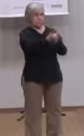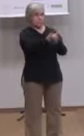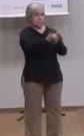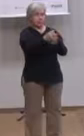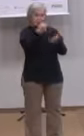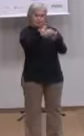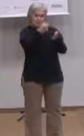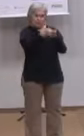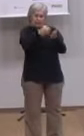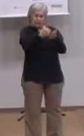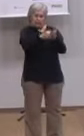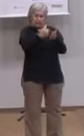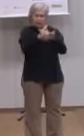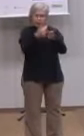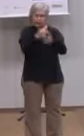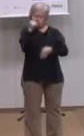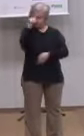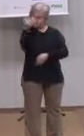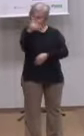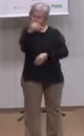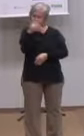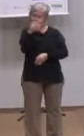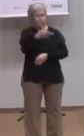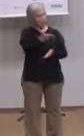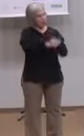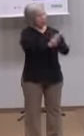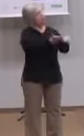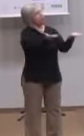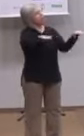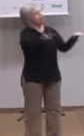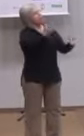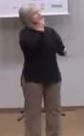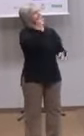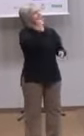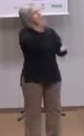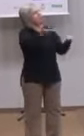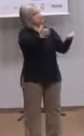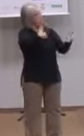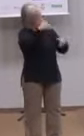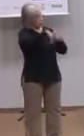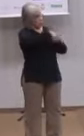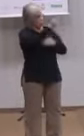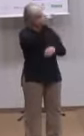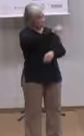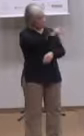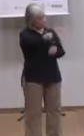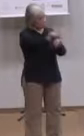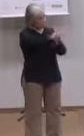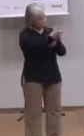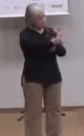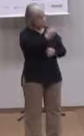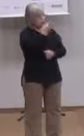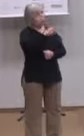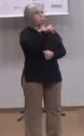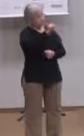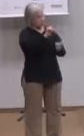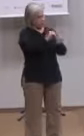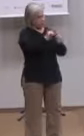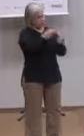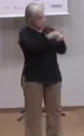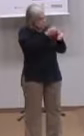É bater na porta do gabinete dele, falar, senhor deputado, eu votei no senhor. O senhor falou que ia